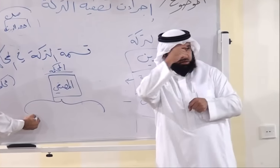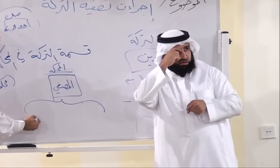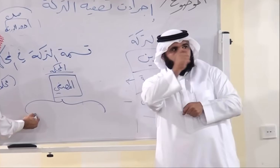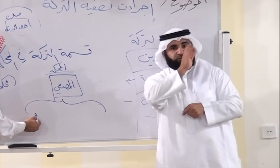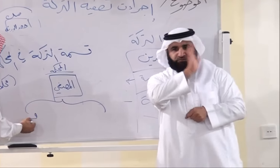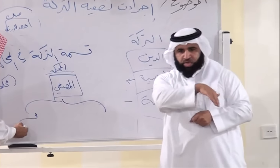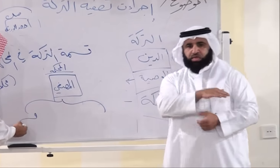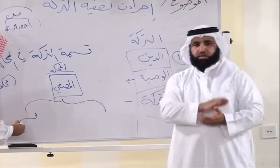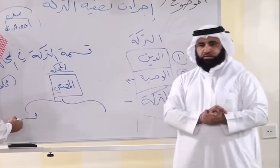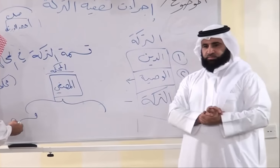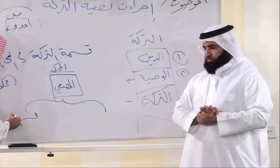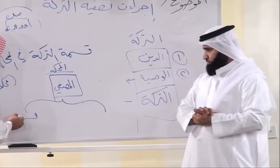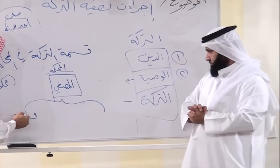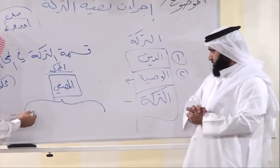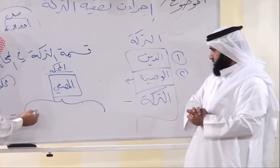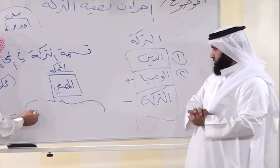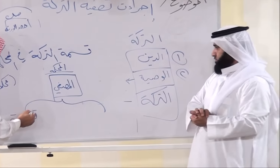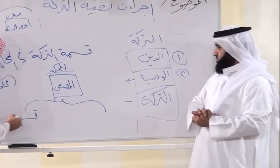إذا قسمة الإجبار